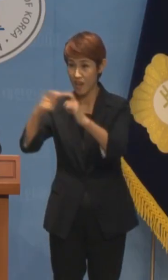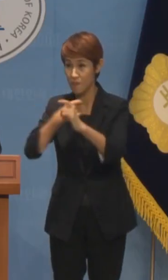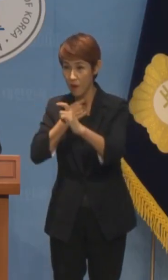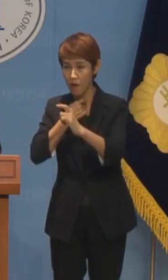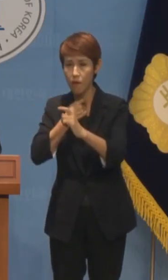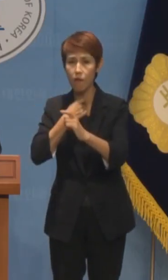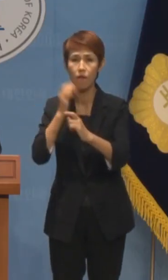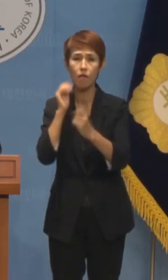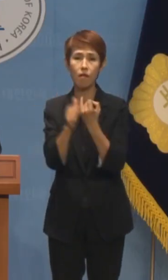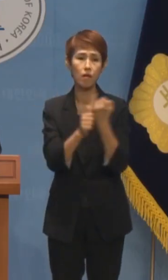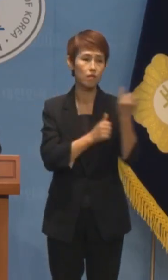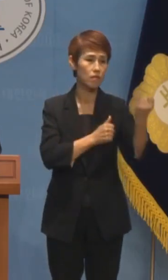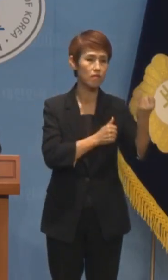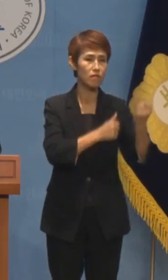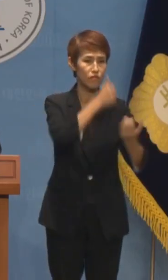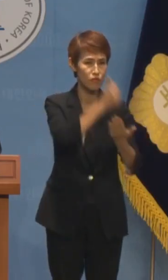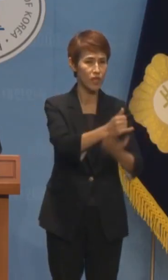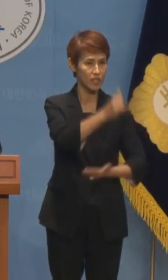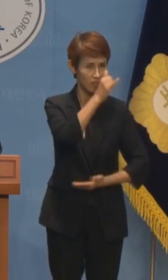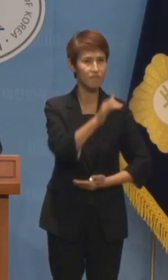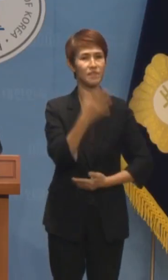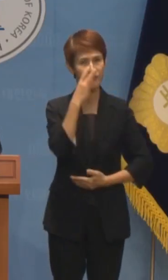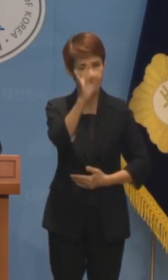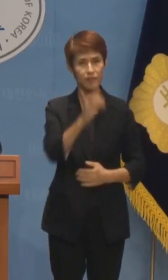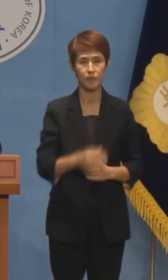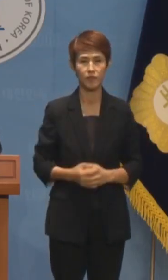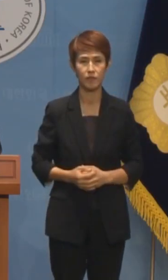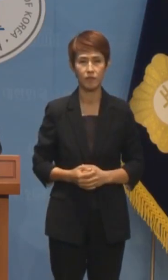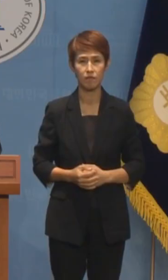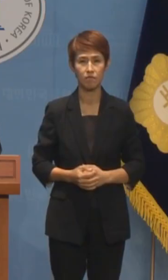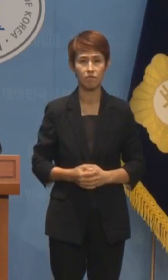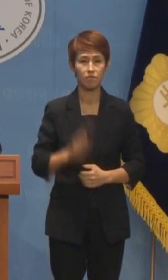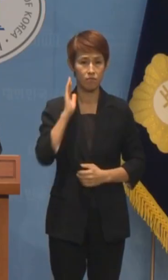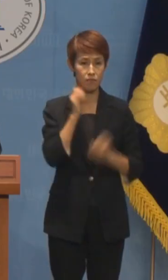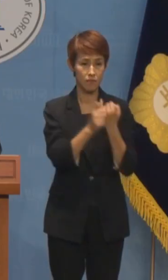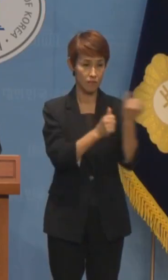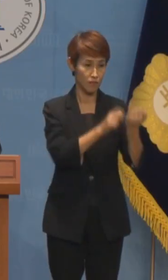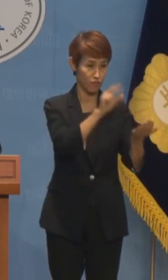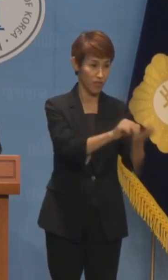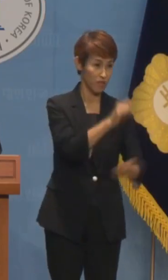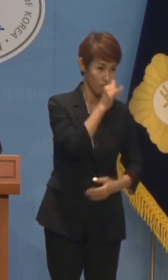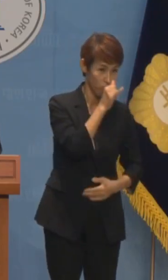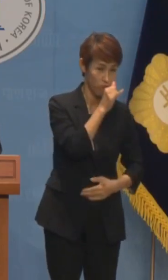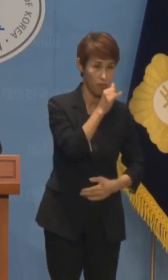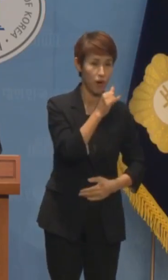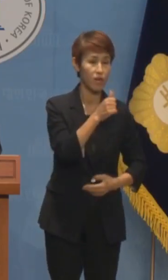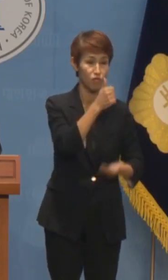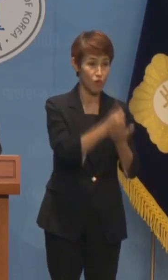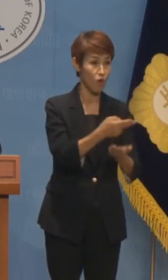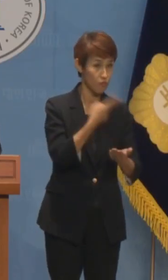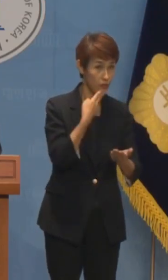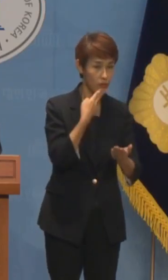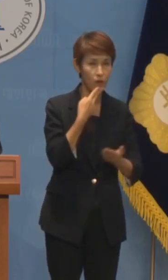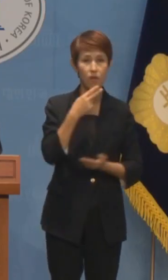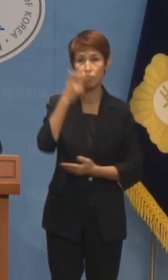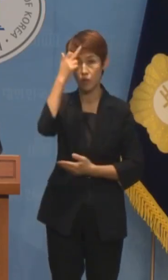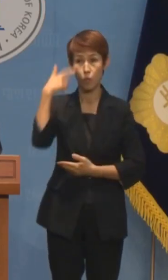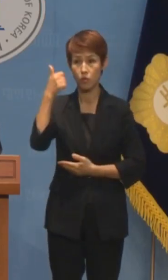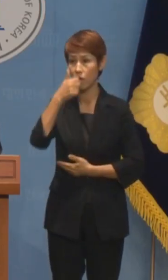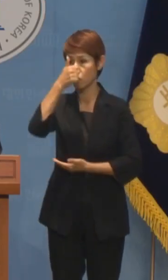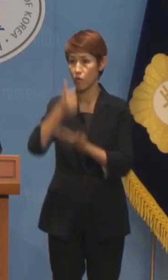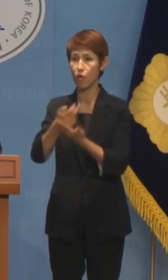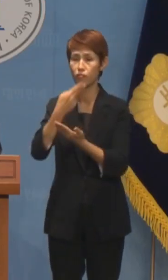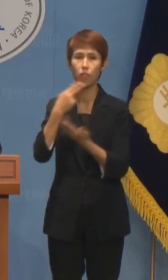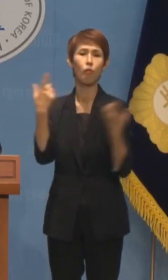여사도 빠져나갈 수 없습니다. 김건희 여사가 무죄라면 최재형 목사도 무죄여야 합니다.